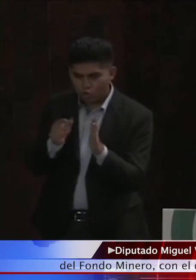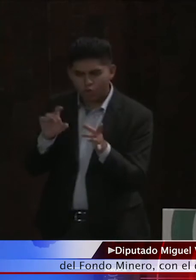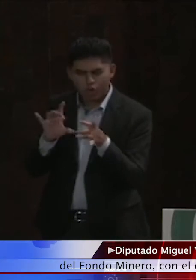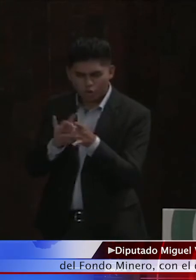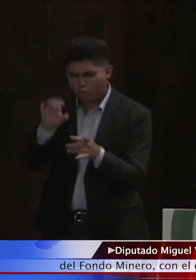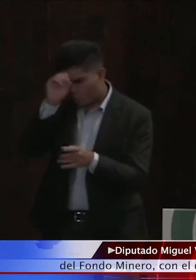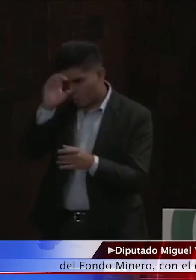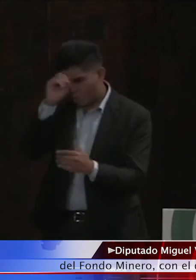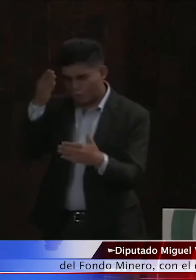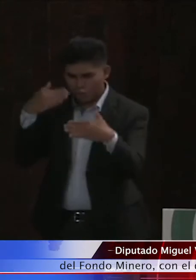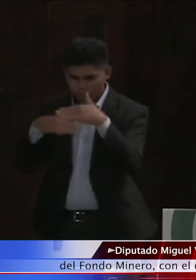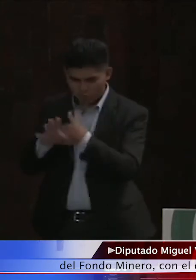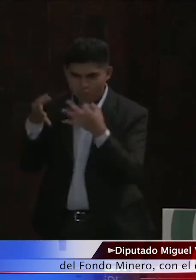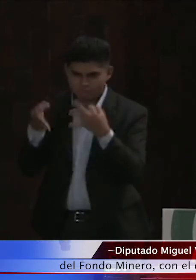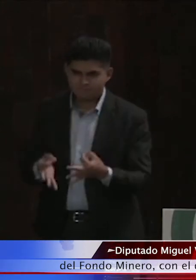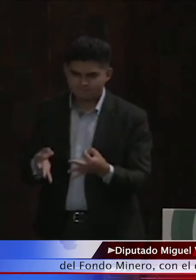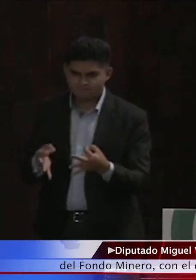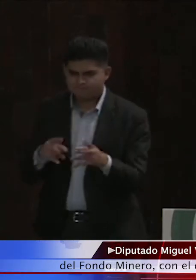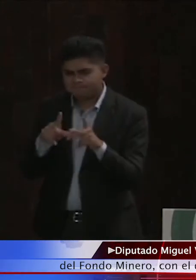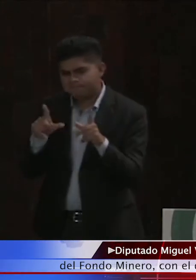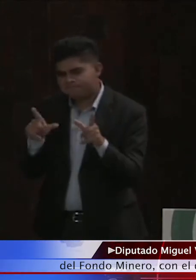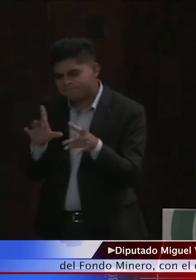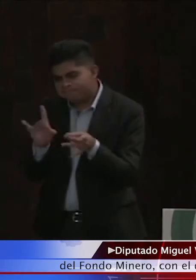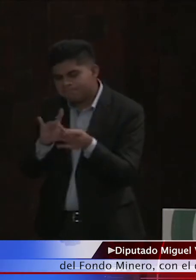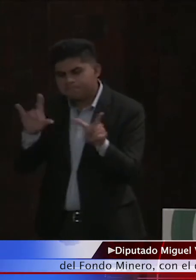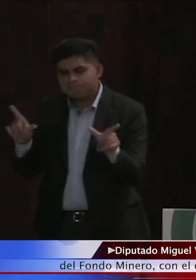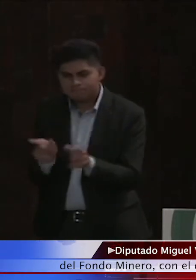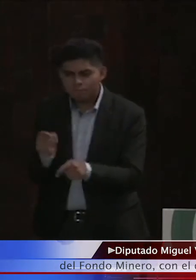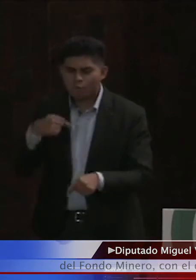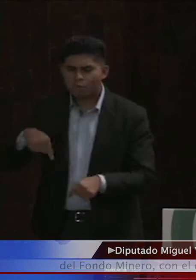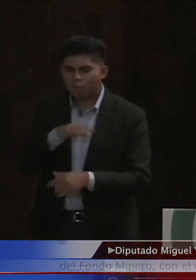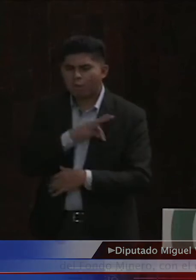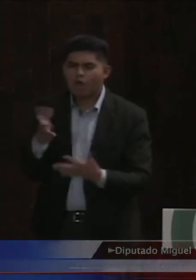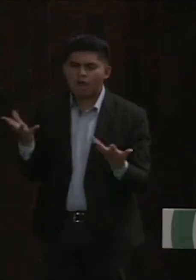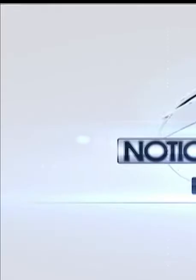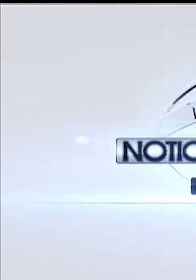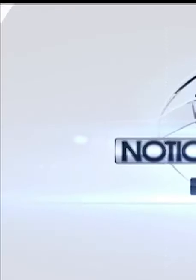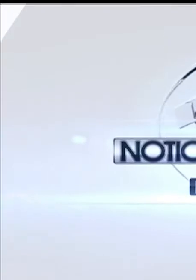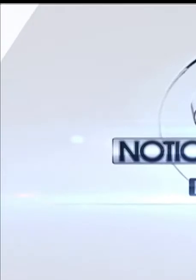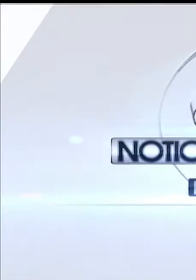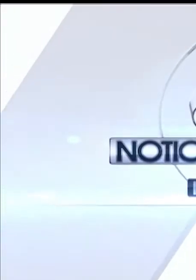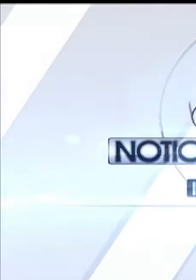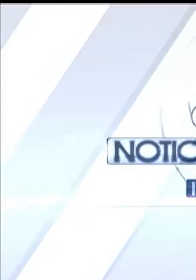pronto para tener una respuesta de las dependencias correspondientes, pero esperamos que se atienda lo más pronto posible.